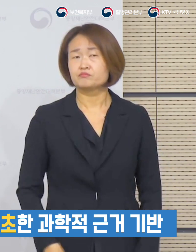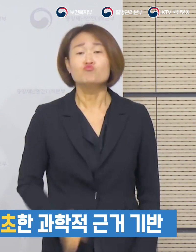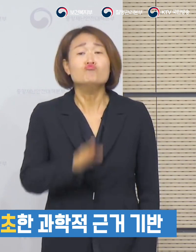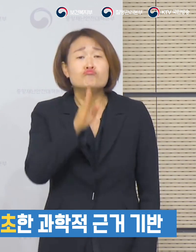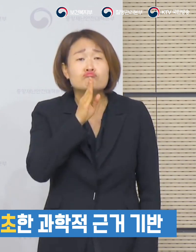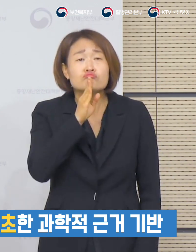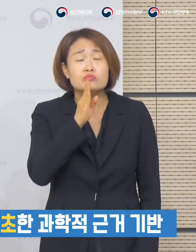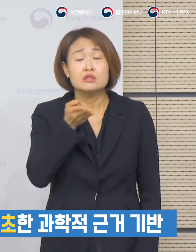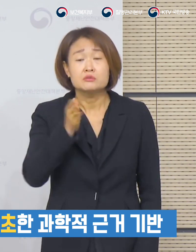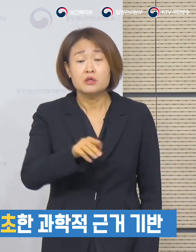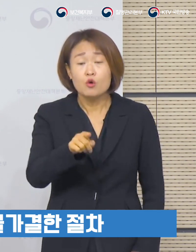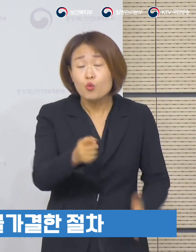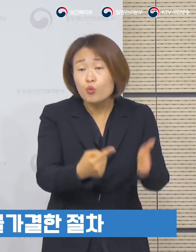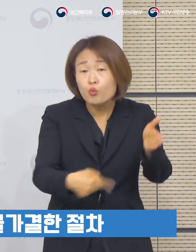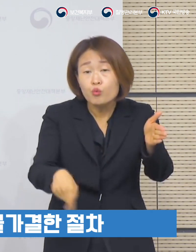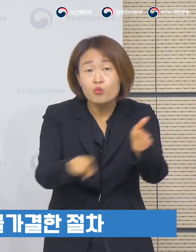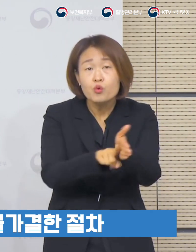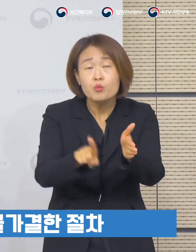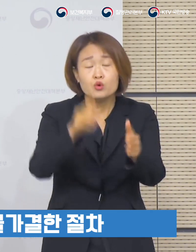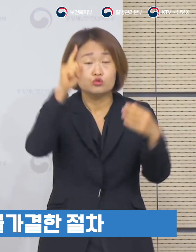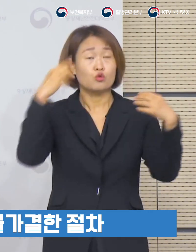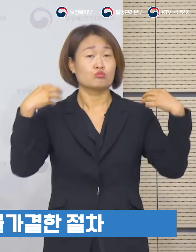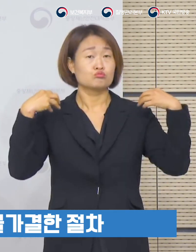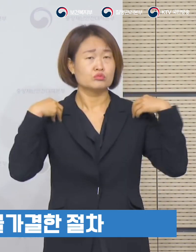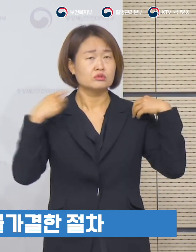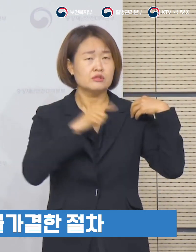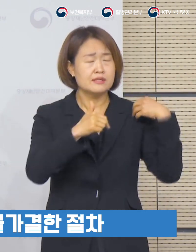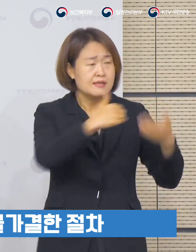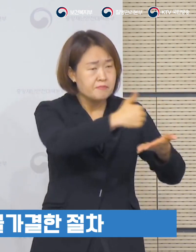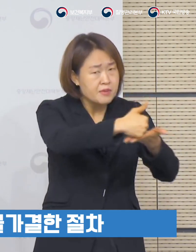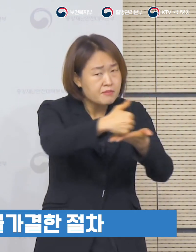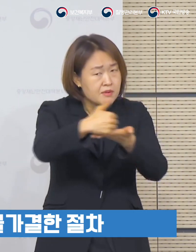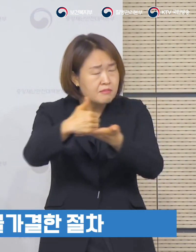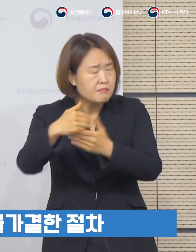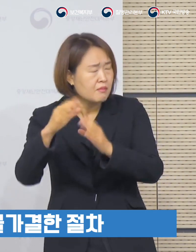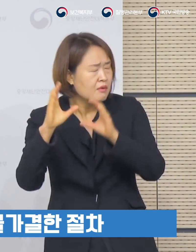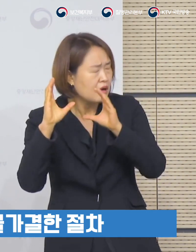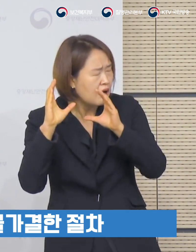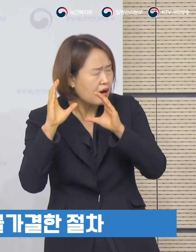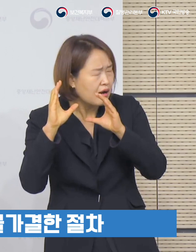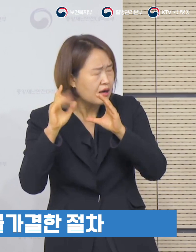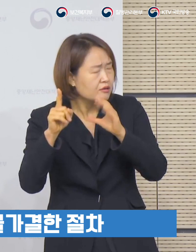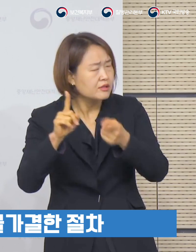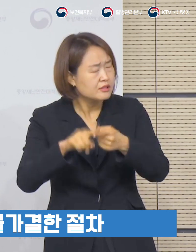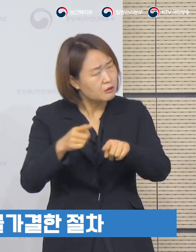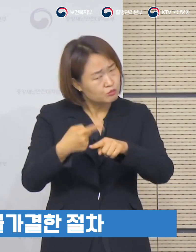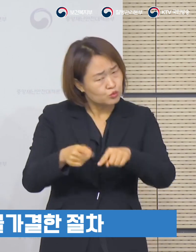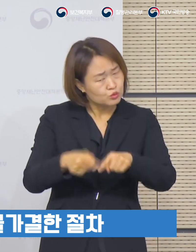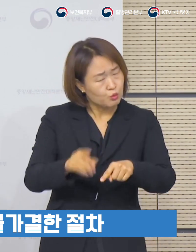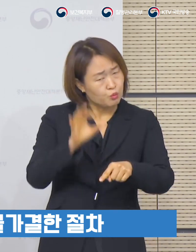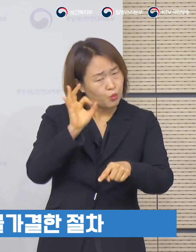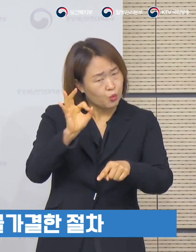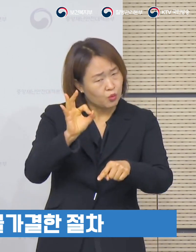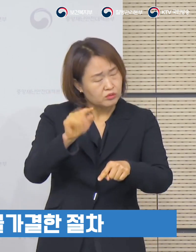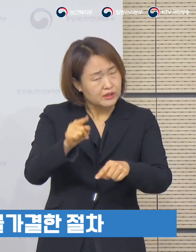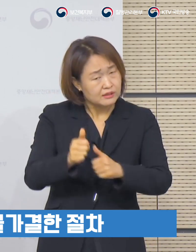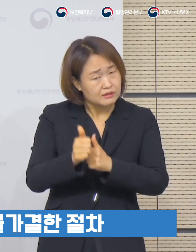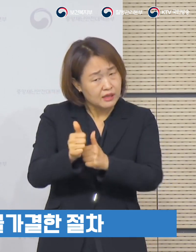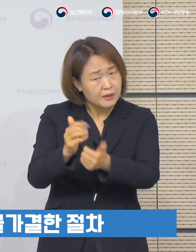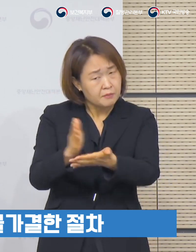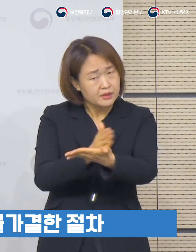이야기겠지만 이를 위해서는 정부가 여러 의견을 듣고 그러한 역량을 분석하고 그에 따라서 판단하는